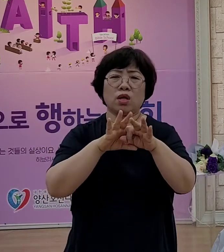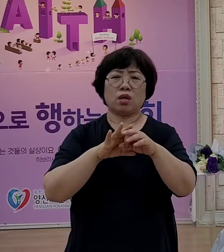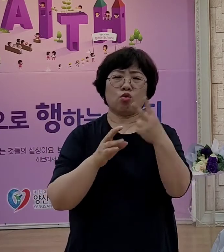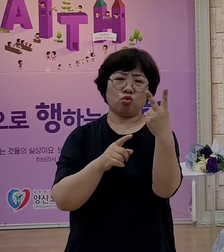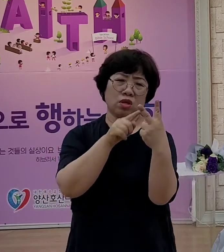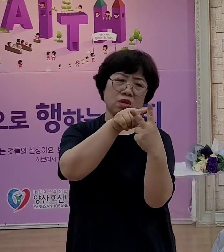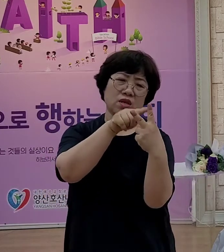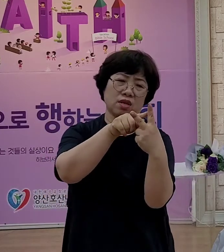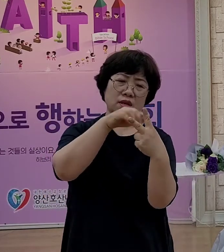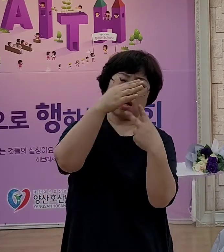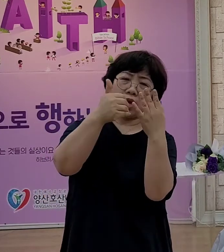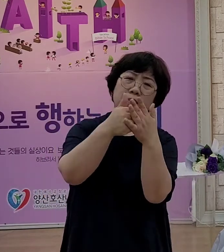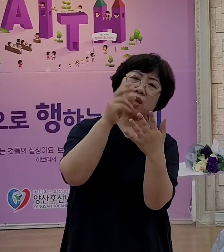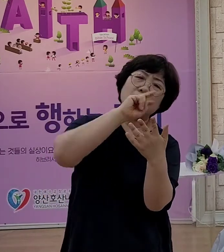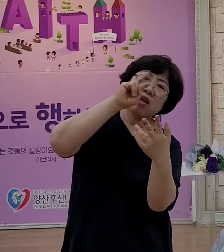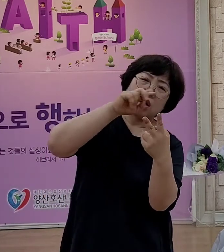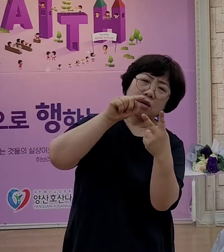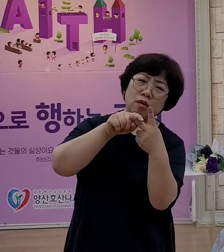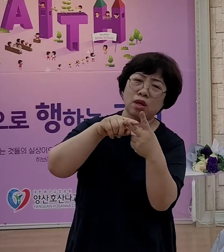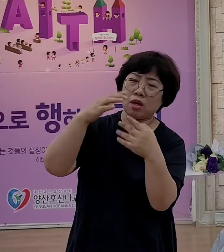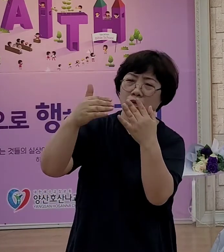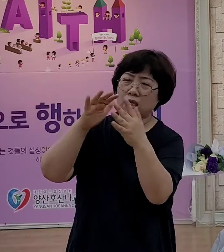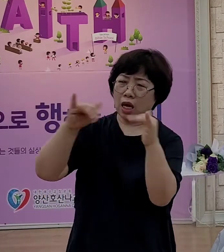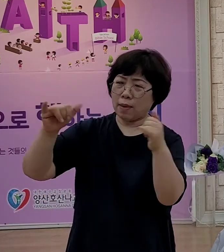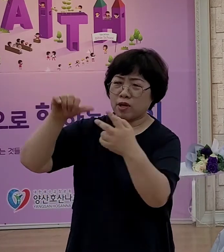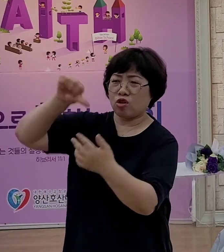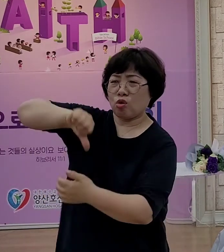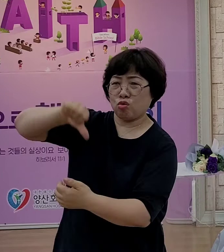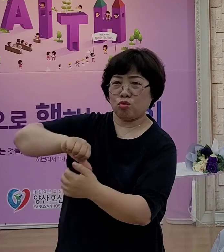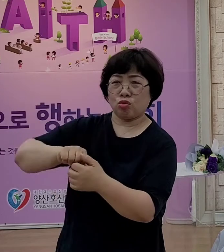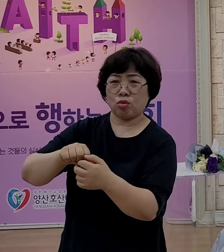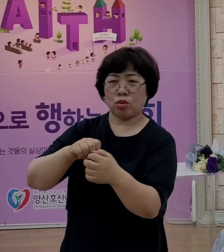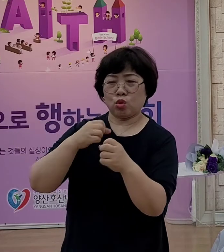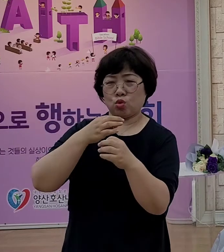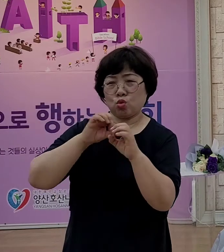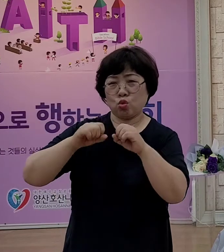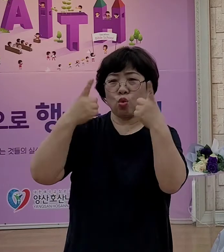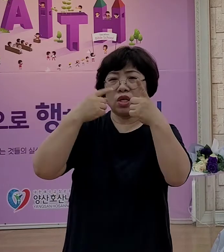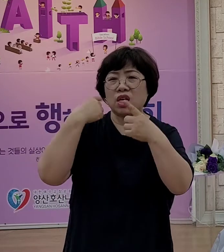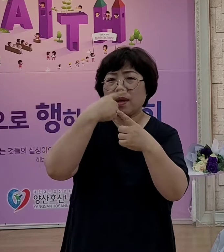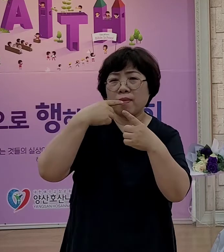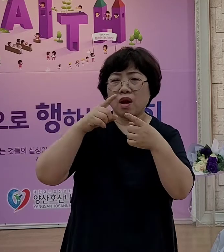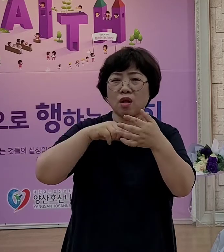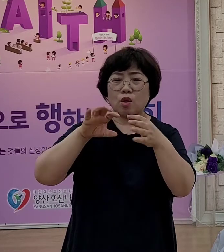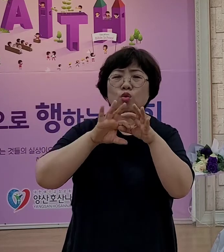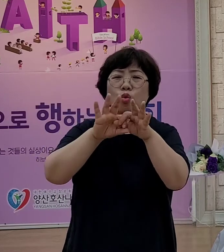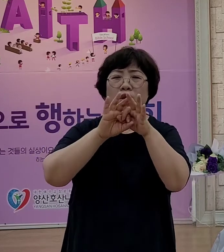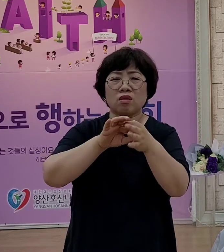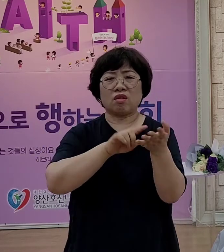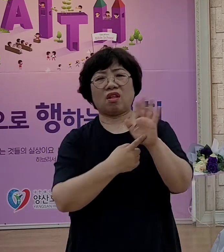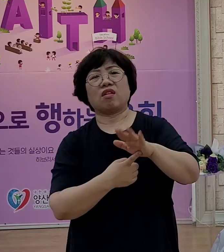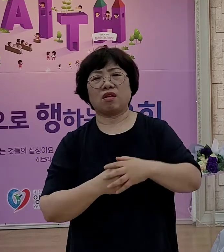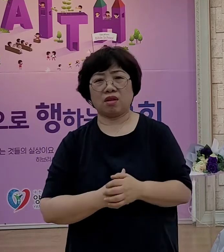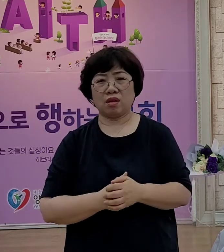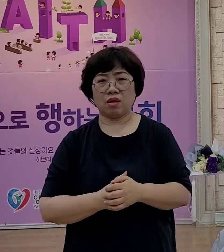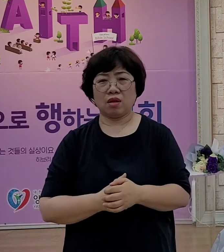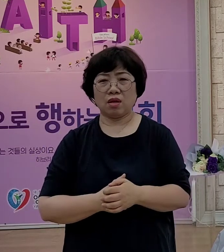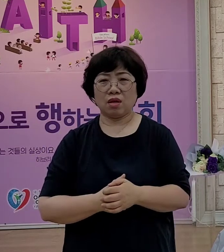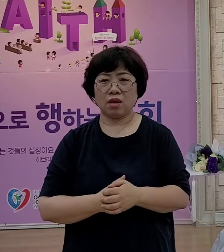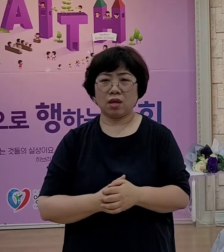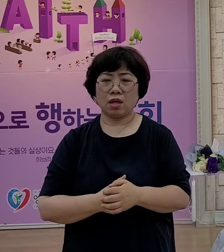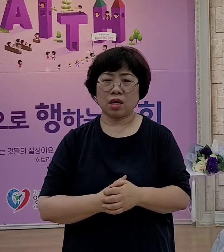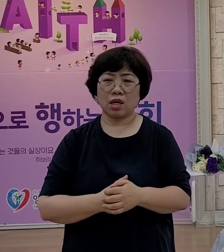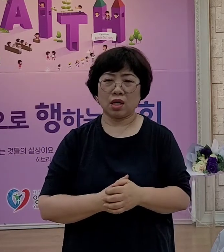아니, 우리가 하나님을 예배하고 찬양하고 거룩한 기도를 드리면서 어떻게 그 입에서 남을